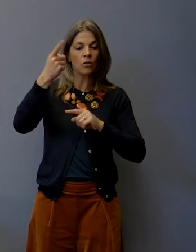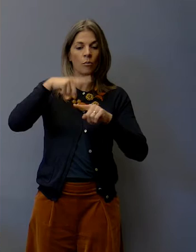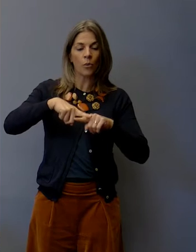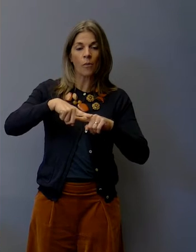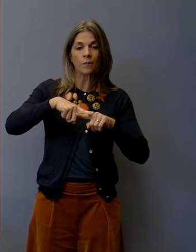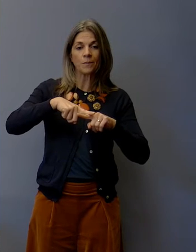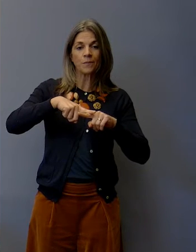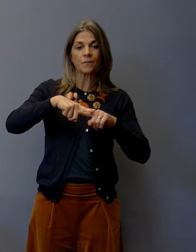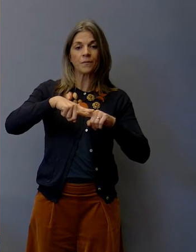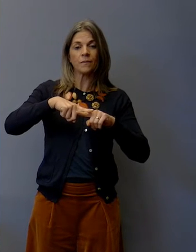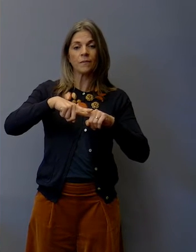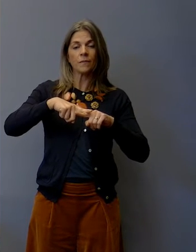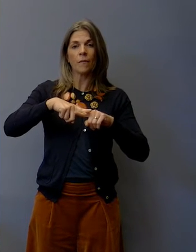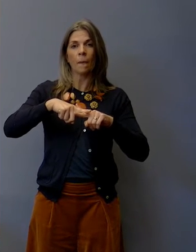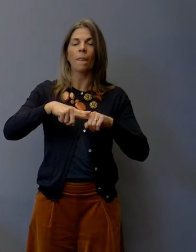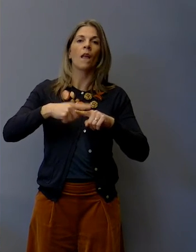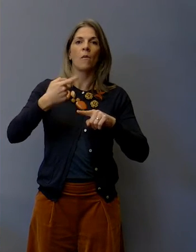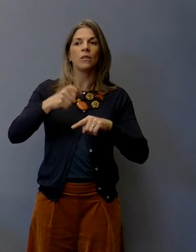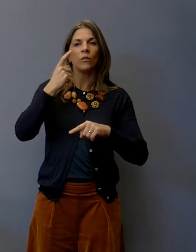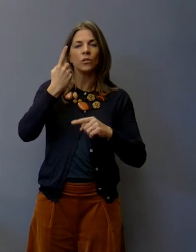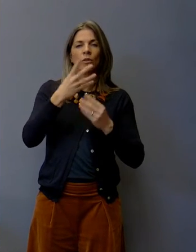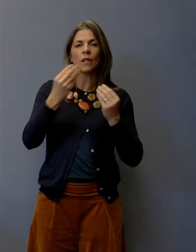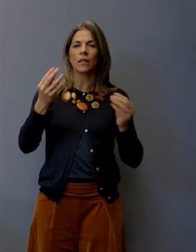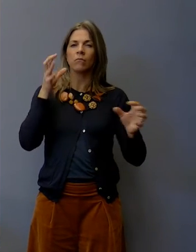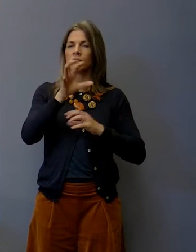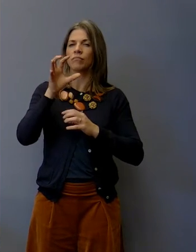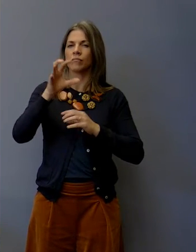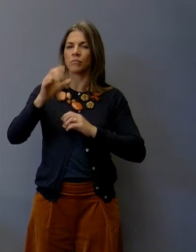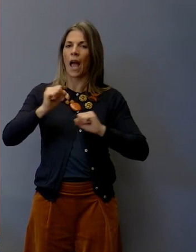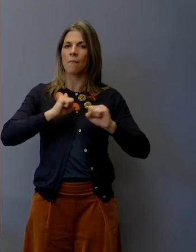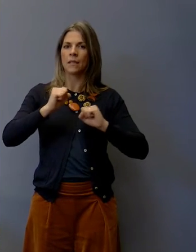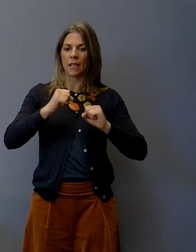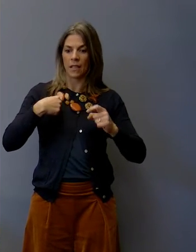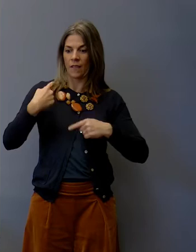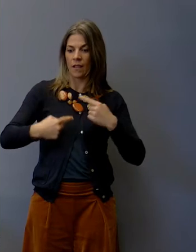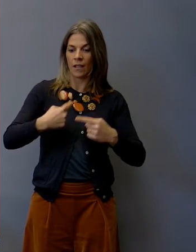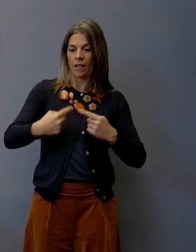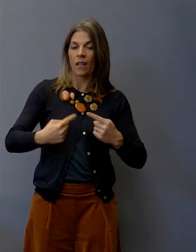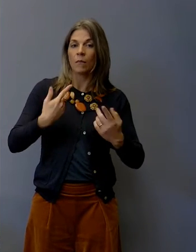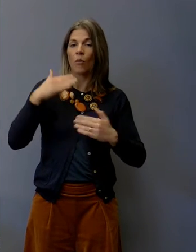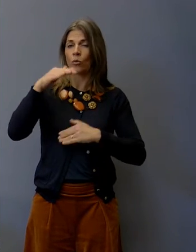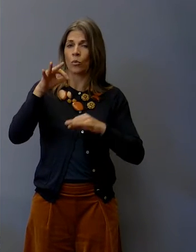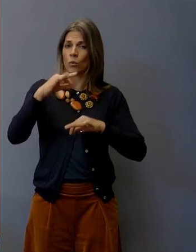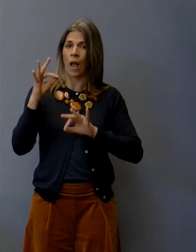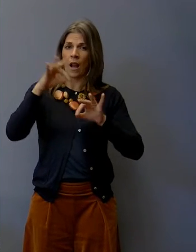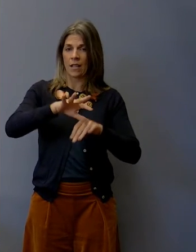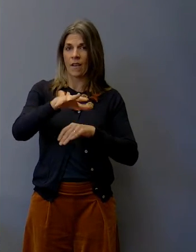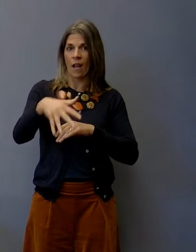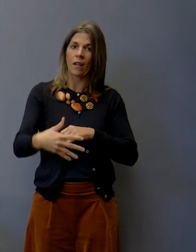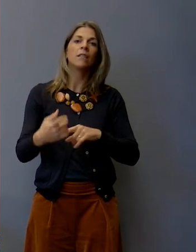fronte agli innumerevoli ricorsi amministrativi in corso per quelli futuri riscontriamo inoltre una contrazione per gli investimenti nel sociale